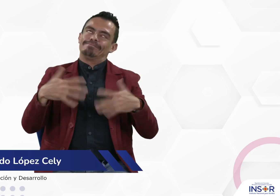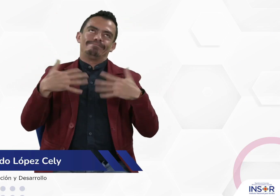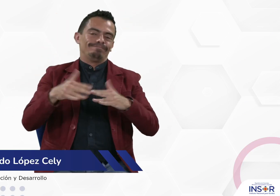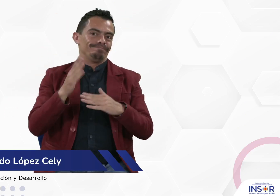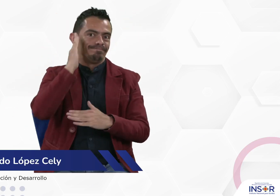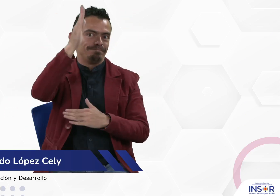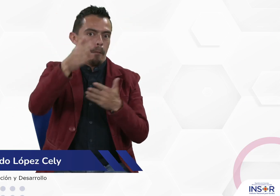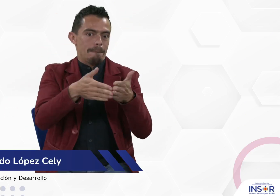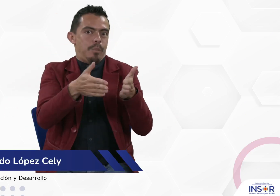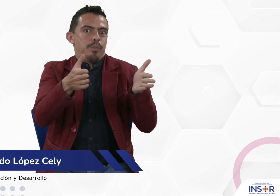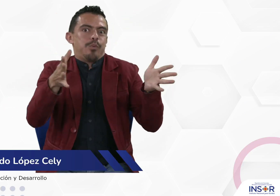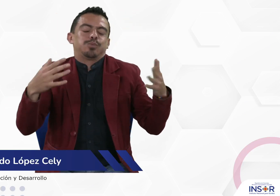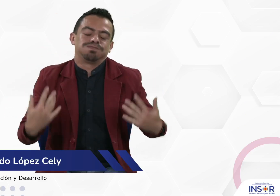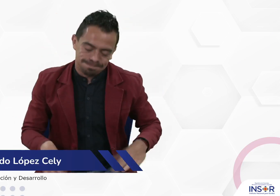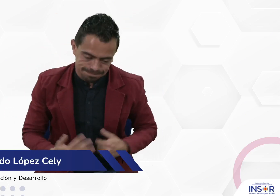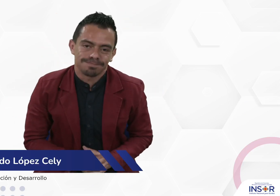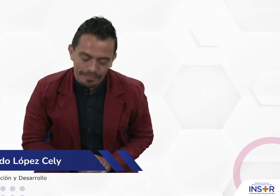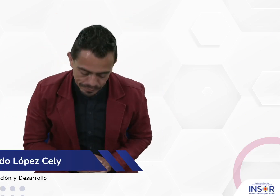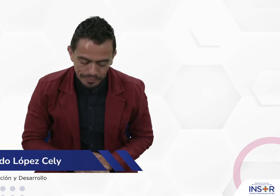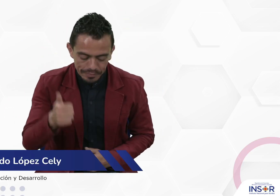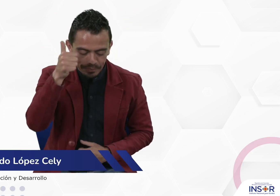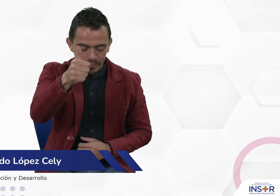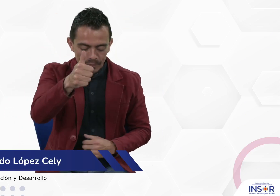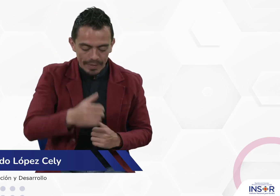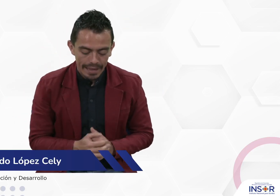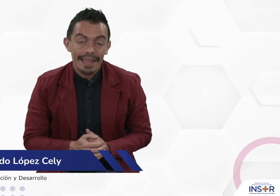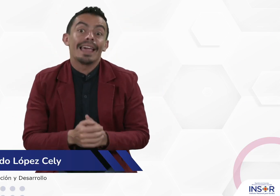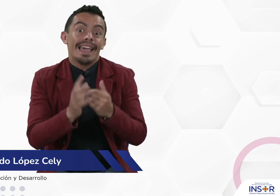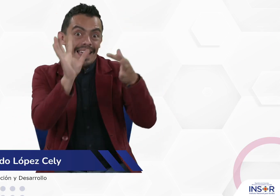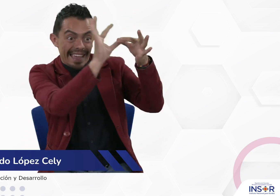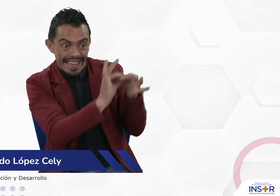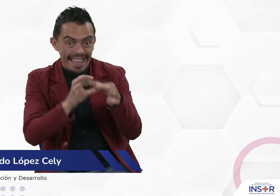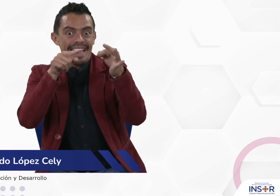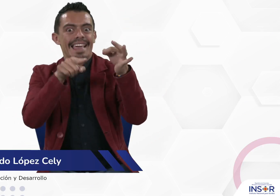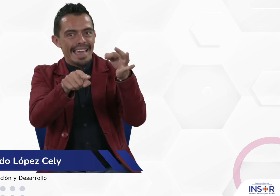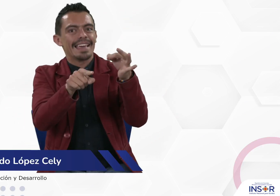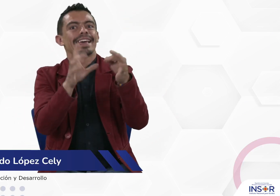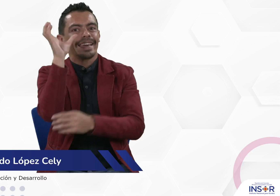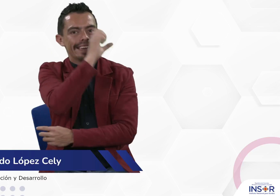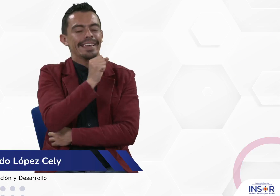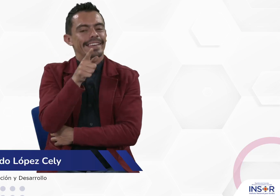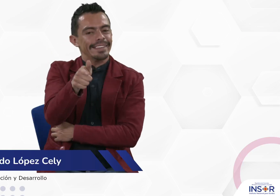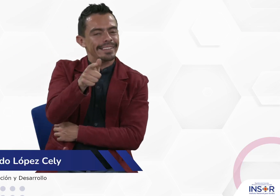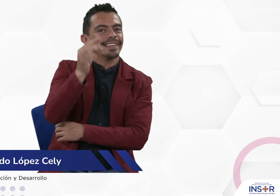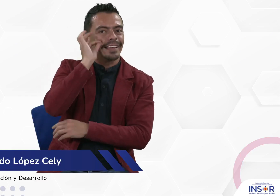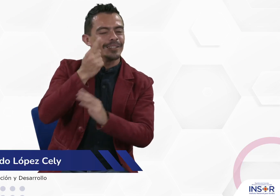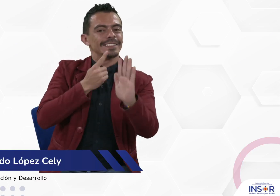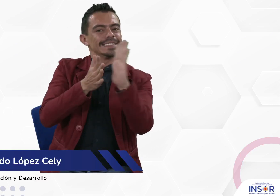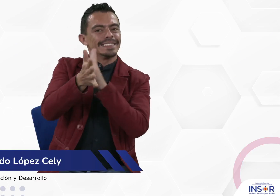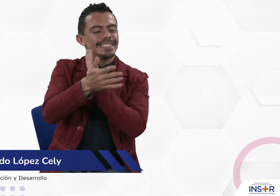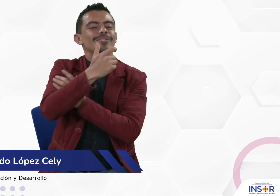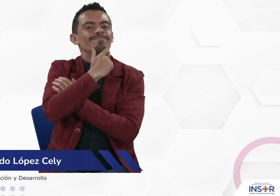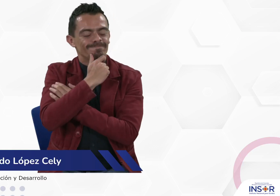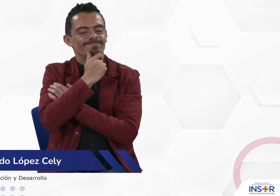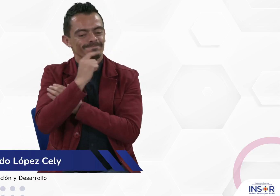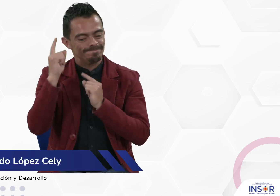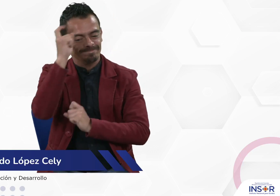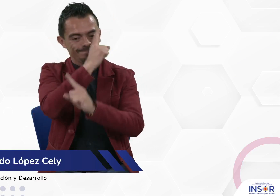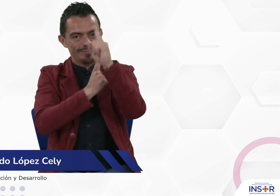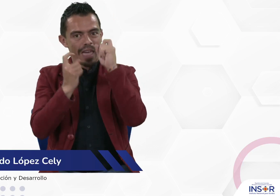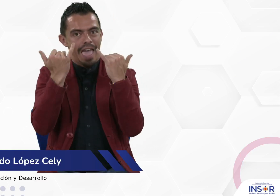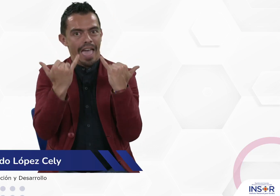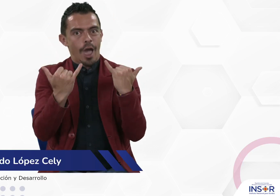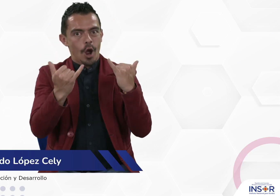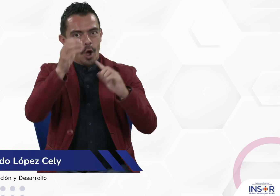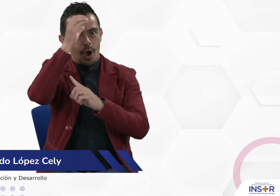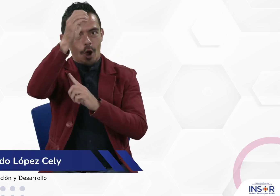son temas que en términos de perspectiva pues van a ser muy interesantes y de la mano con esto también recojo lo que mencionaba